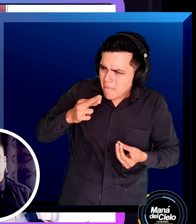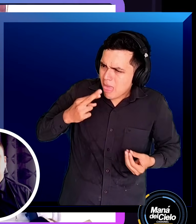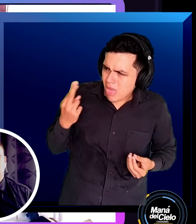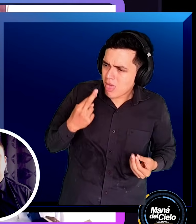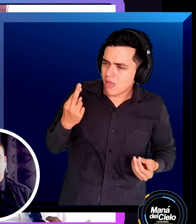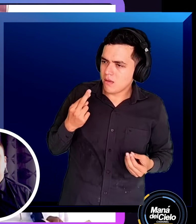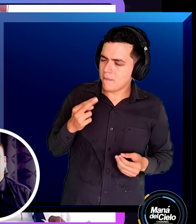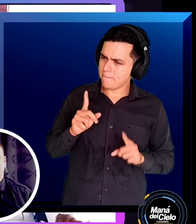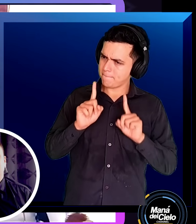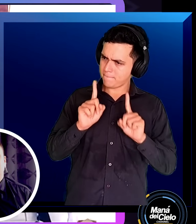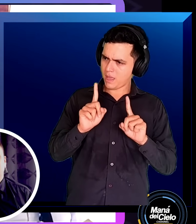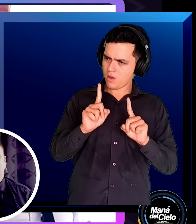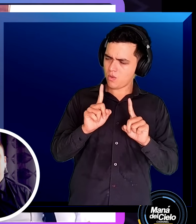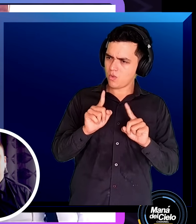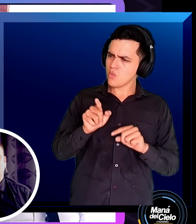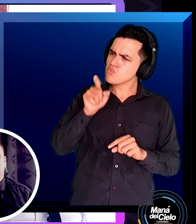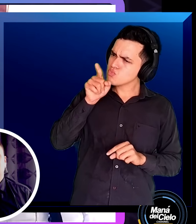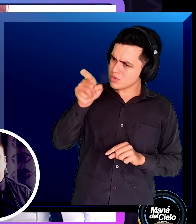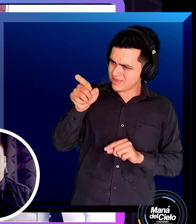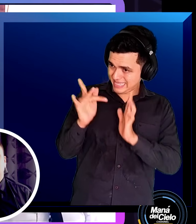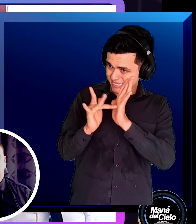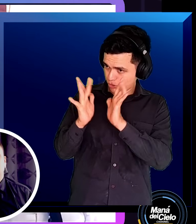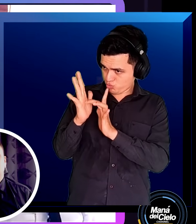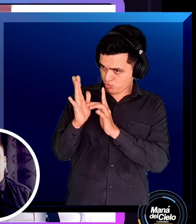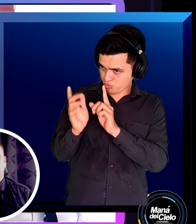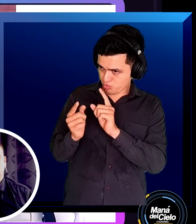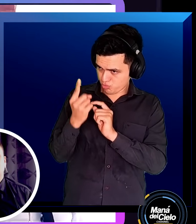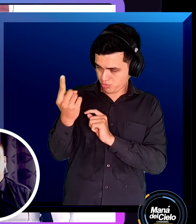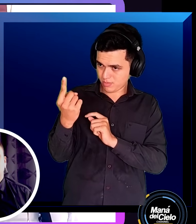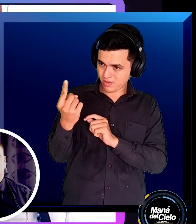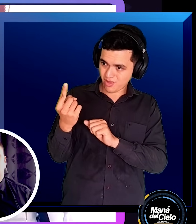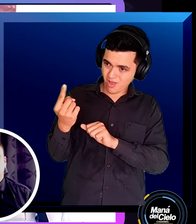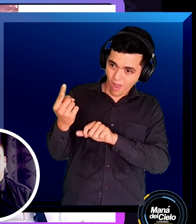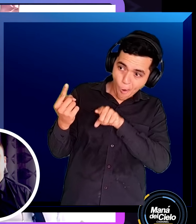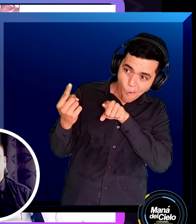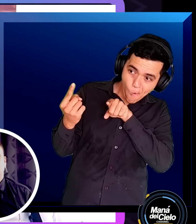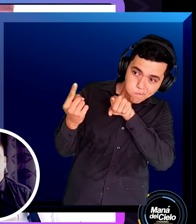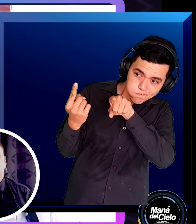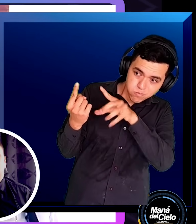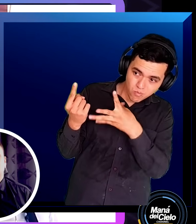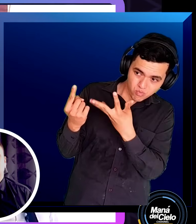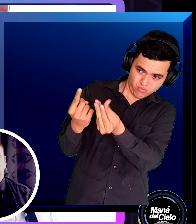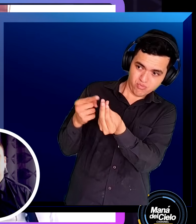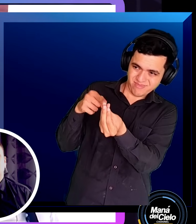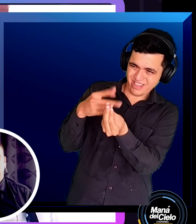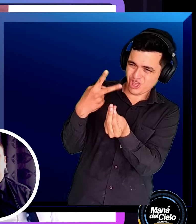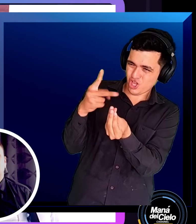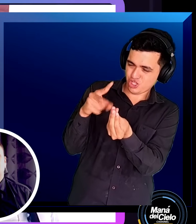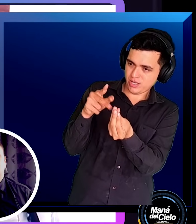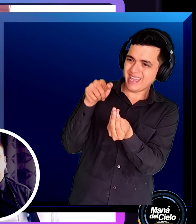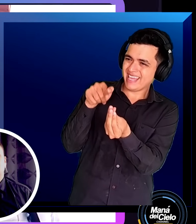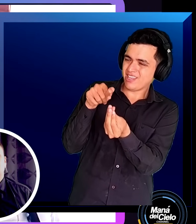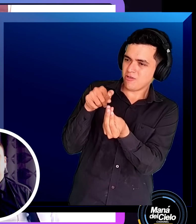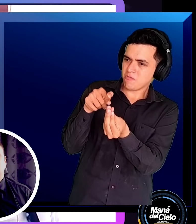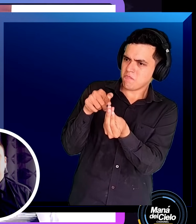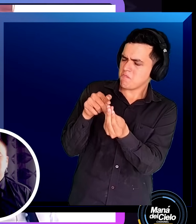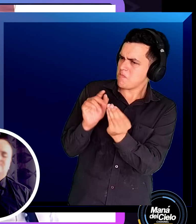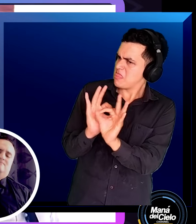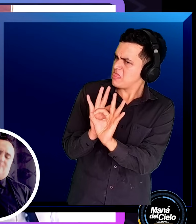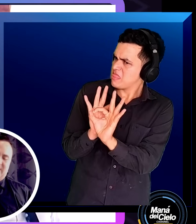Pero vendrán días cuando el esposo le será quitado, y